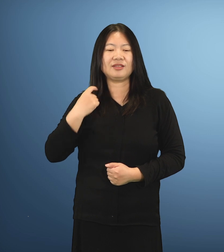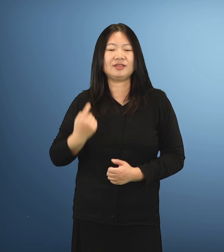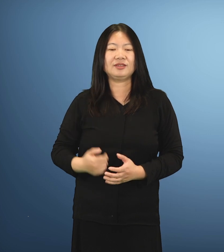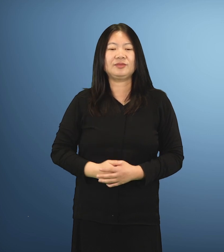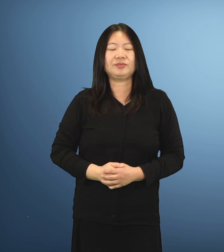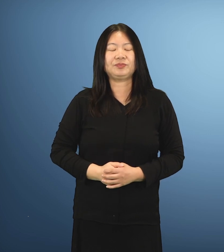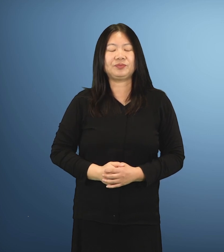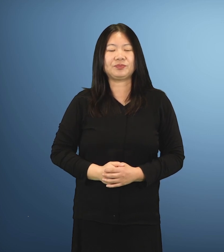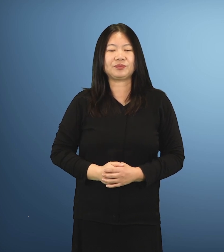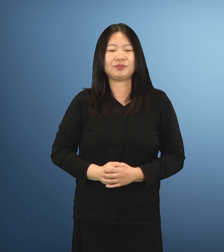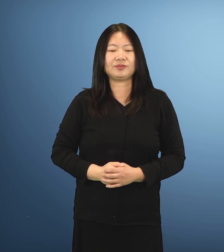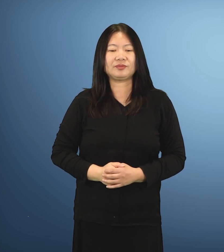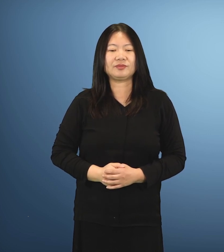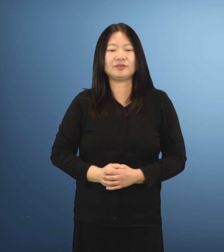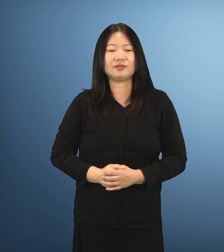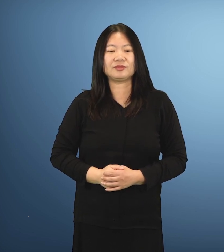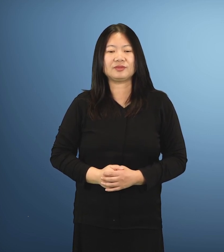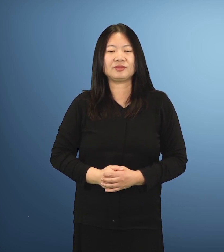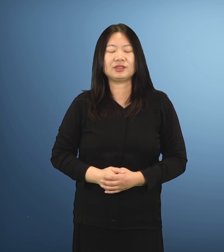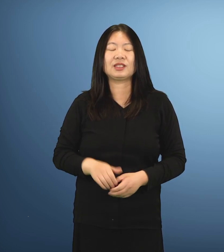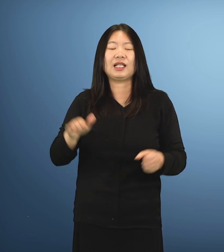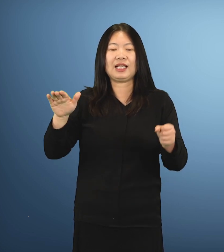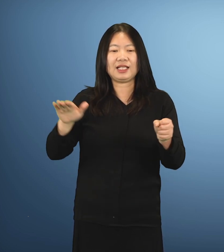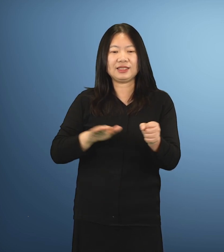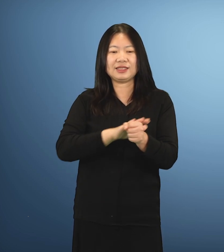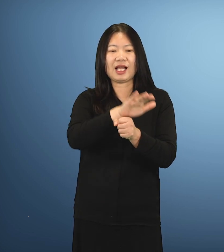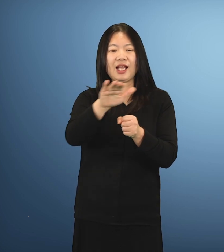느끼네. 사랑과 진리에